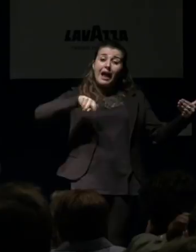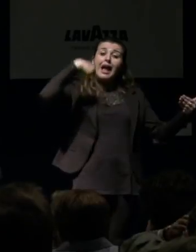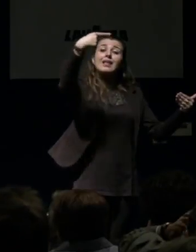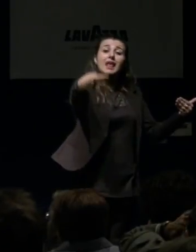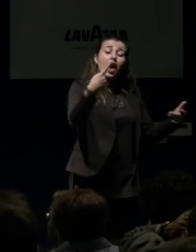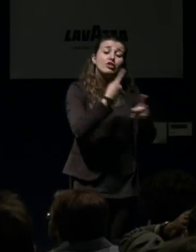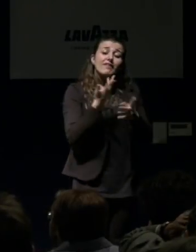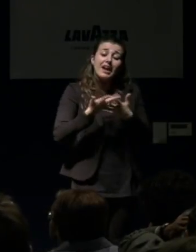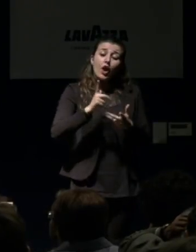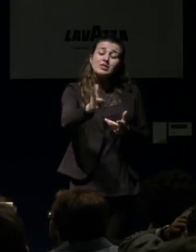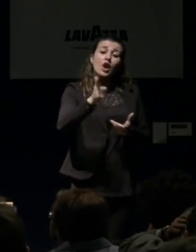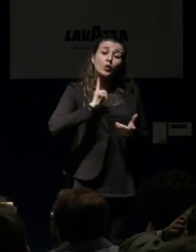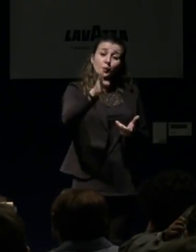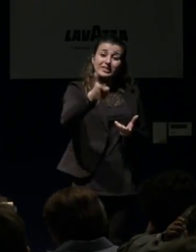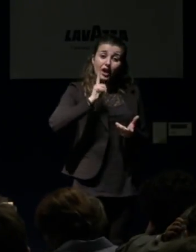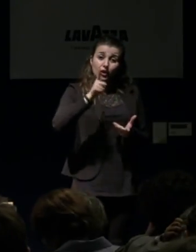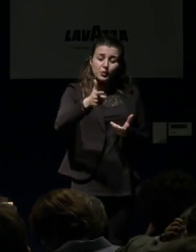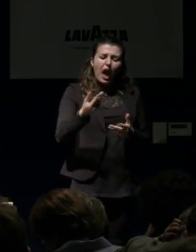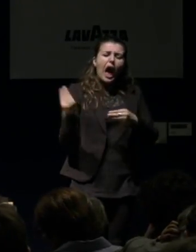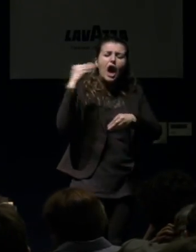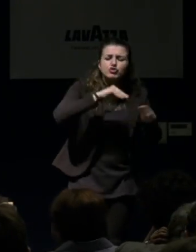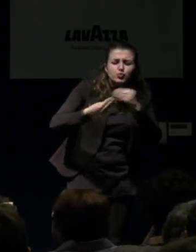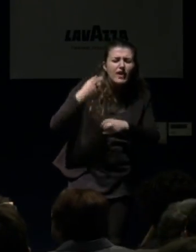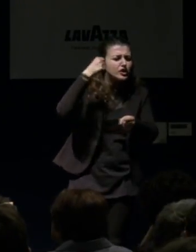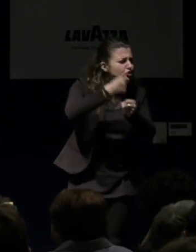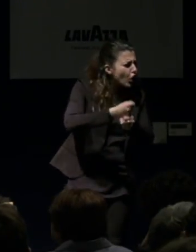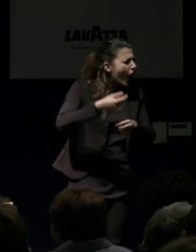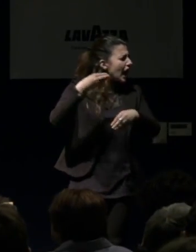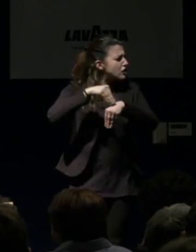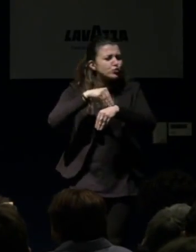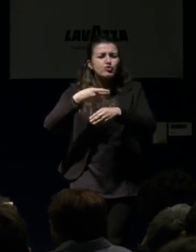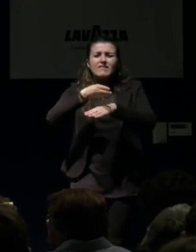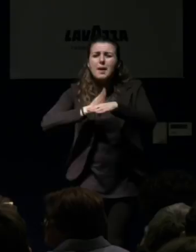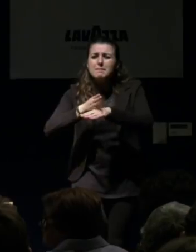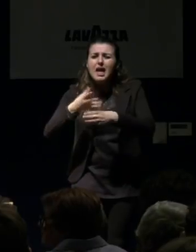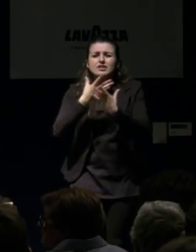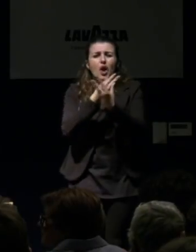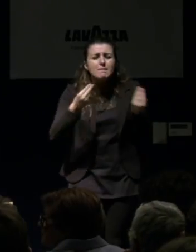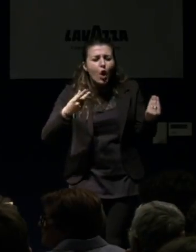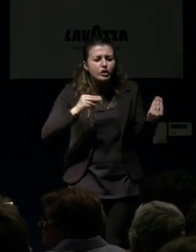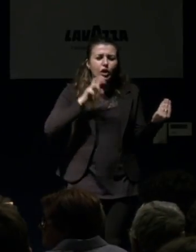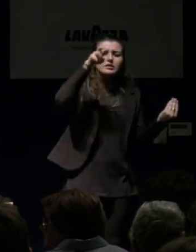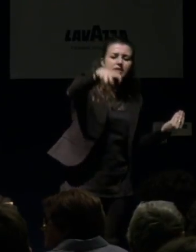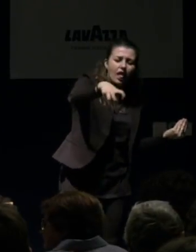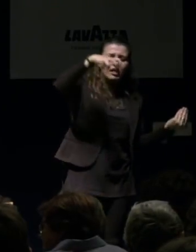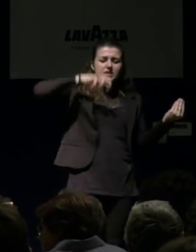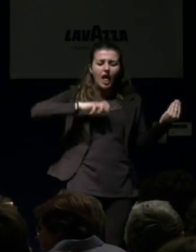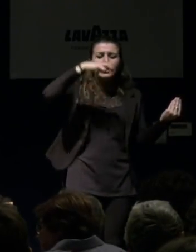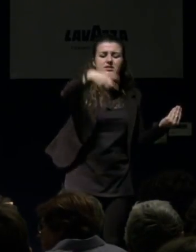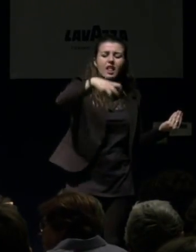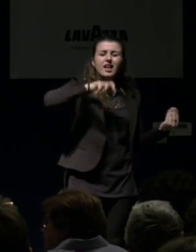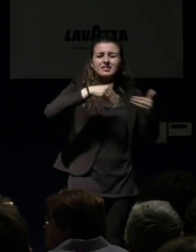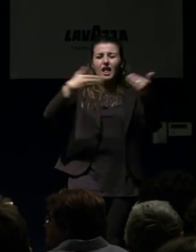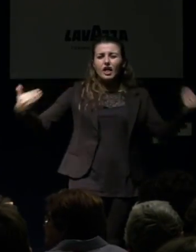di quel libro fu tutta così insomma giungeva pezzi aggiungeva storia costantemente andando molto al di qua e molto al di là